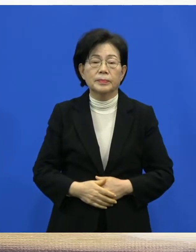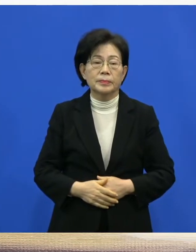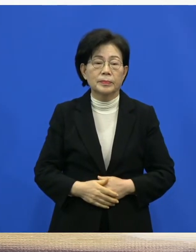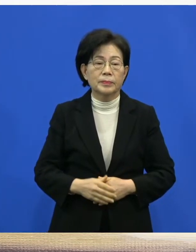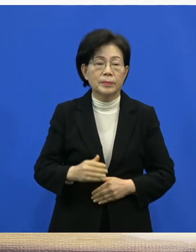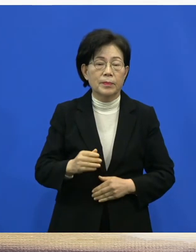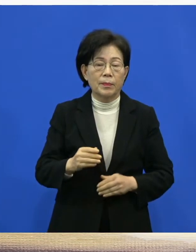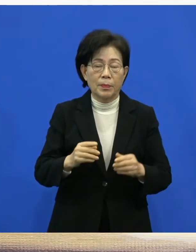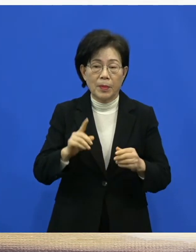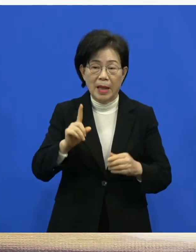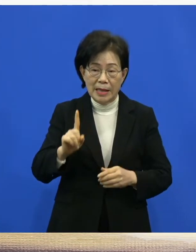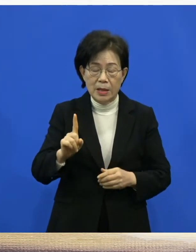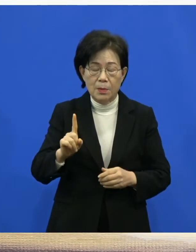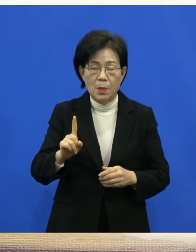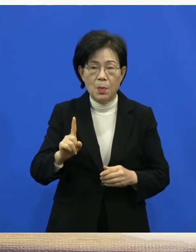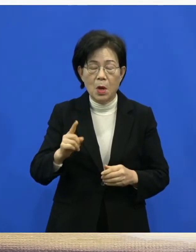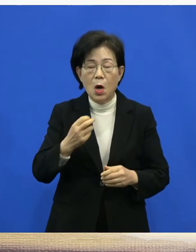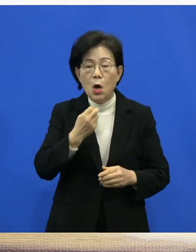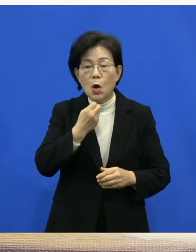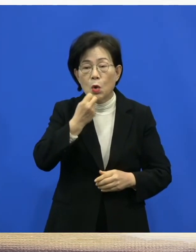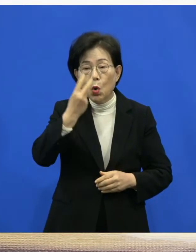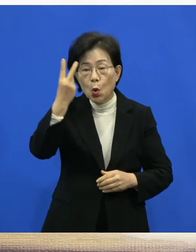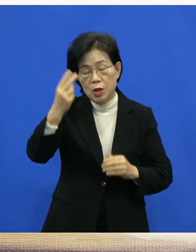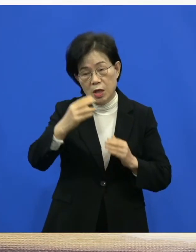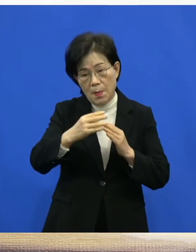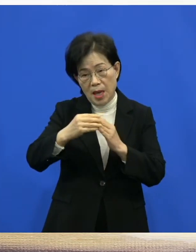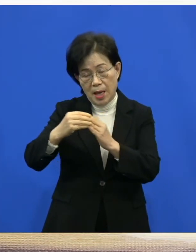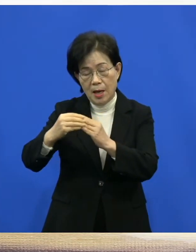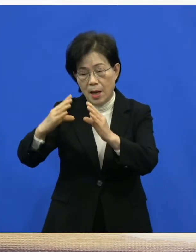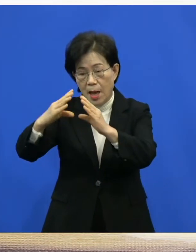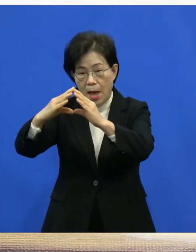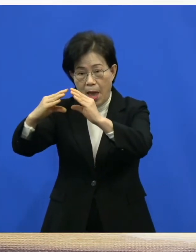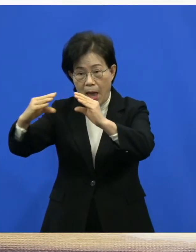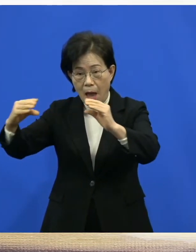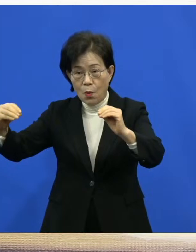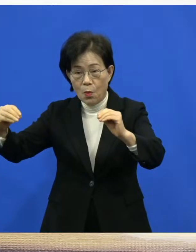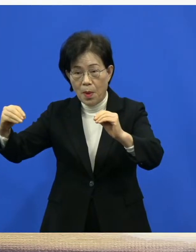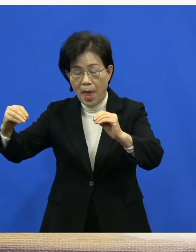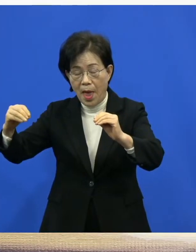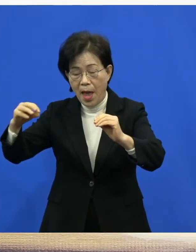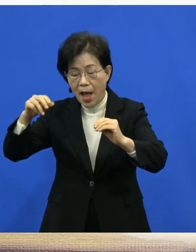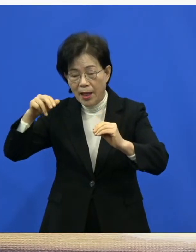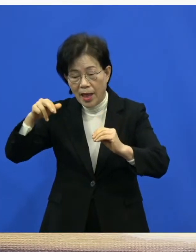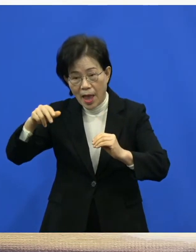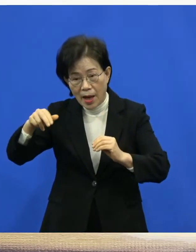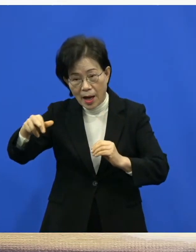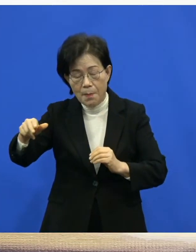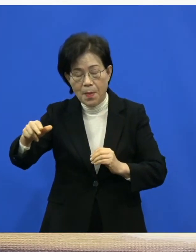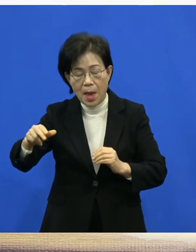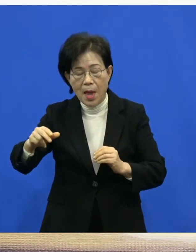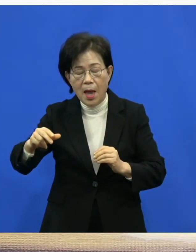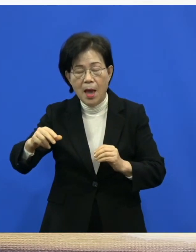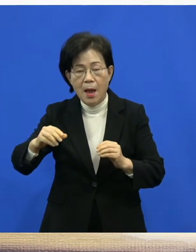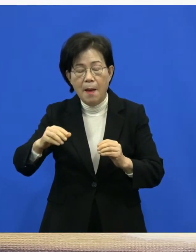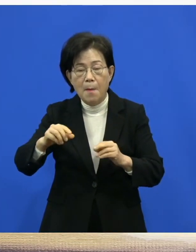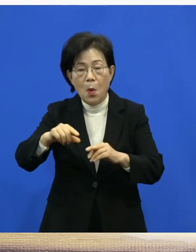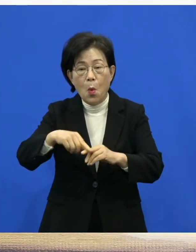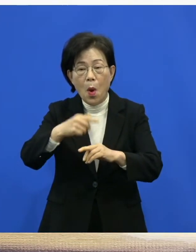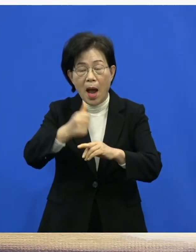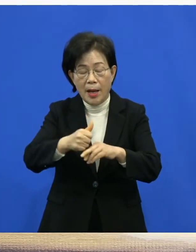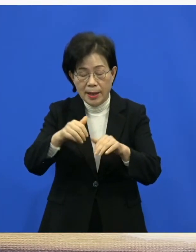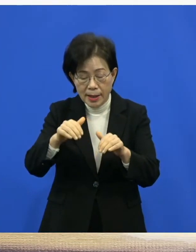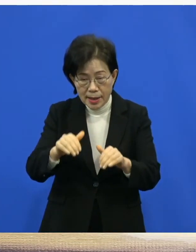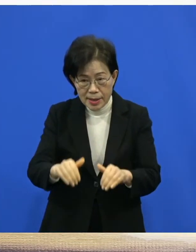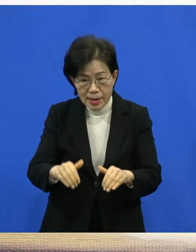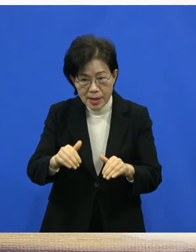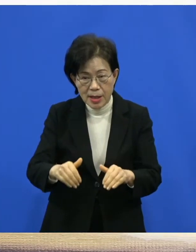자, 오늘 1절을 보면 요셉이 이끌려 애굽에 내려가매 바로의 신하 친위 대장